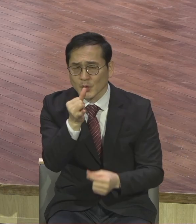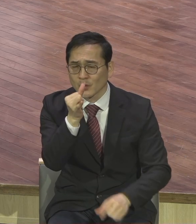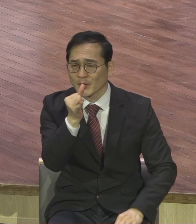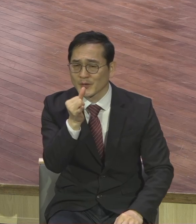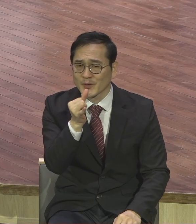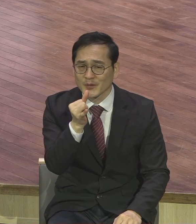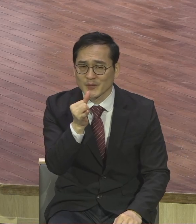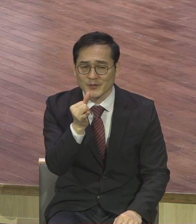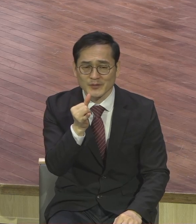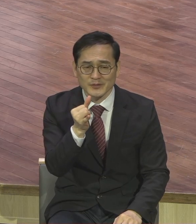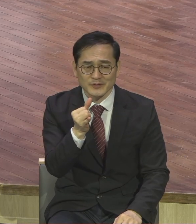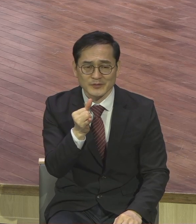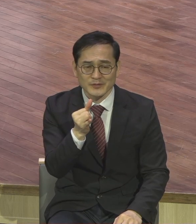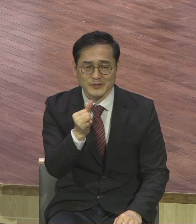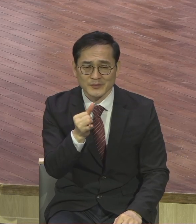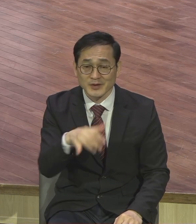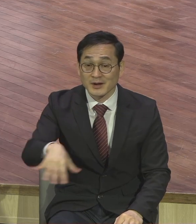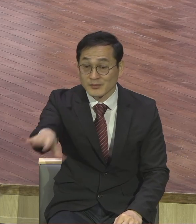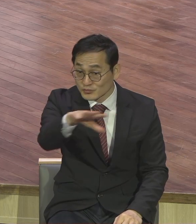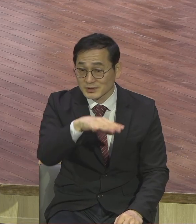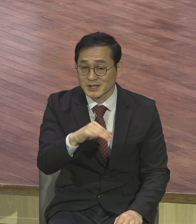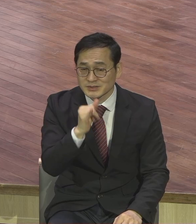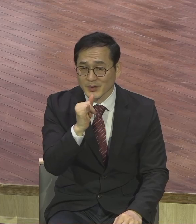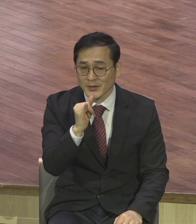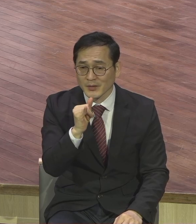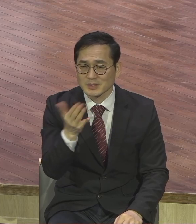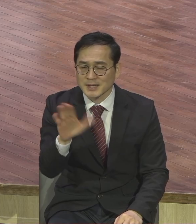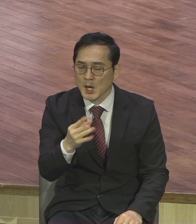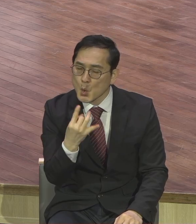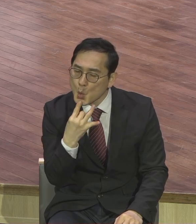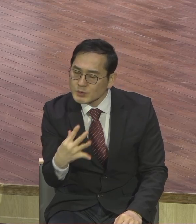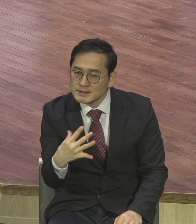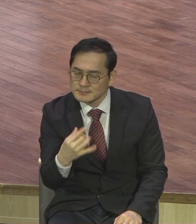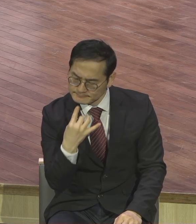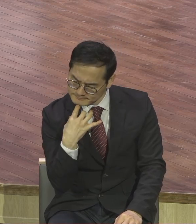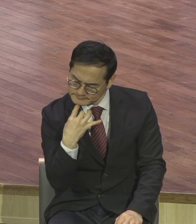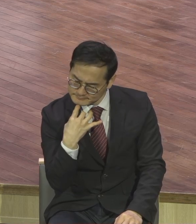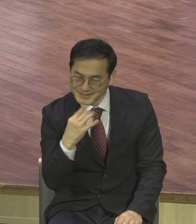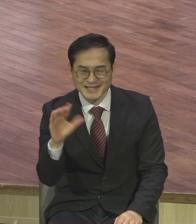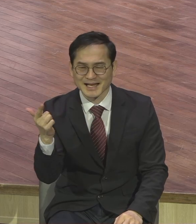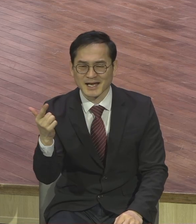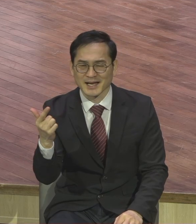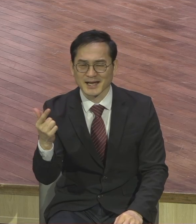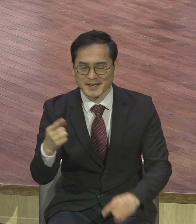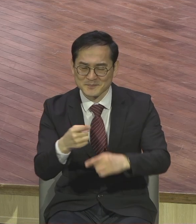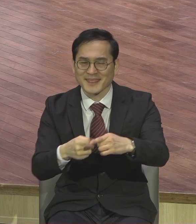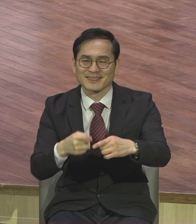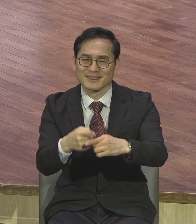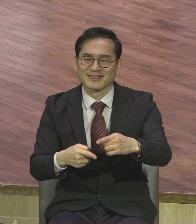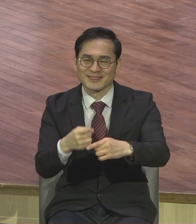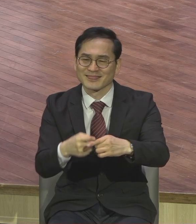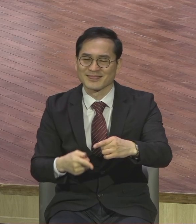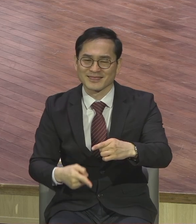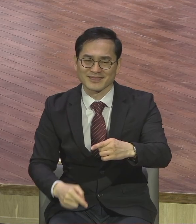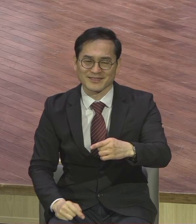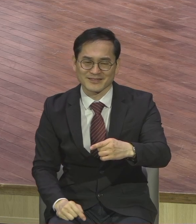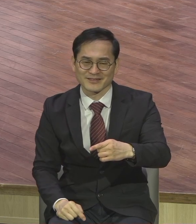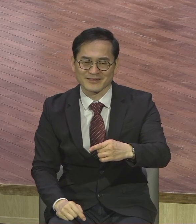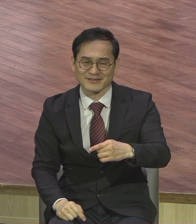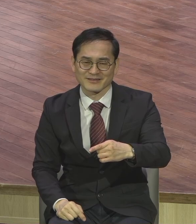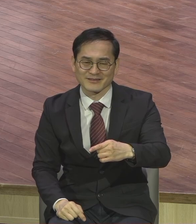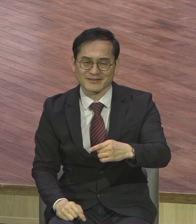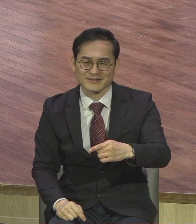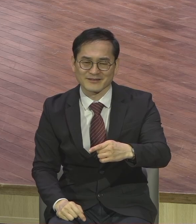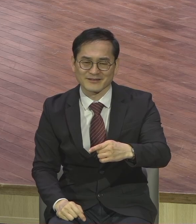해요. 다 하는데 오직 아니야. 그러니까 늘